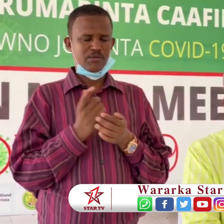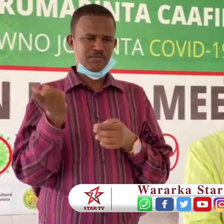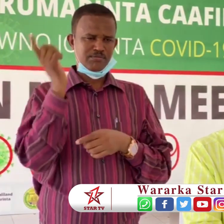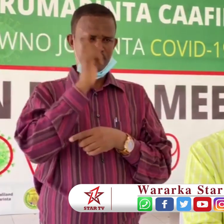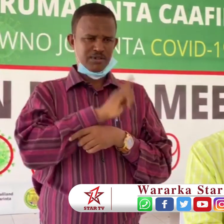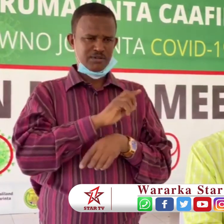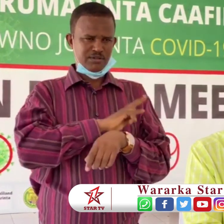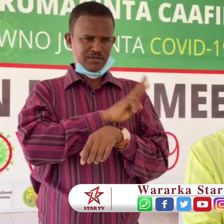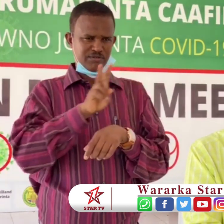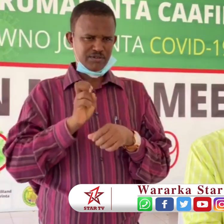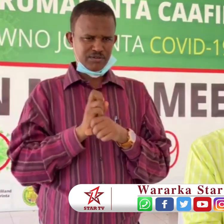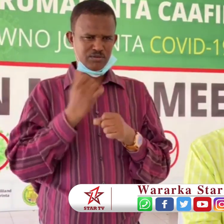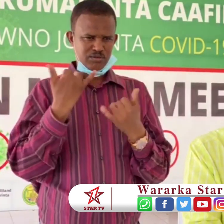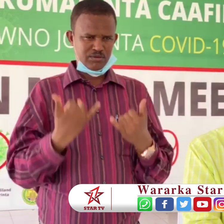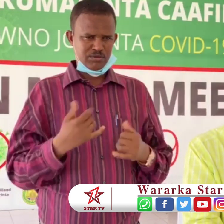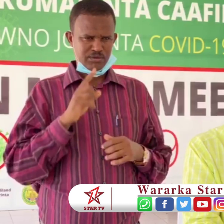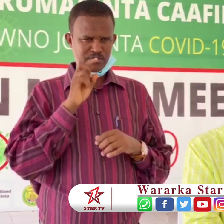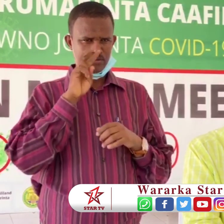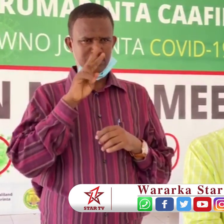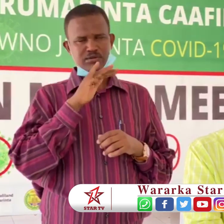oo 42 saacadood u dambeysay